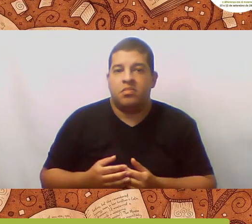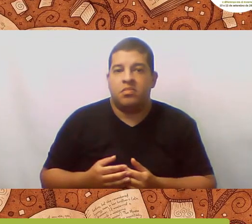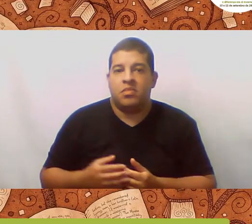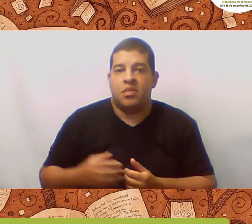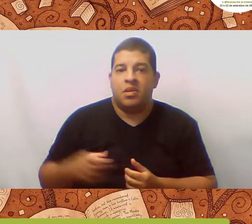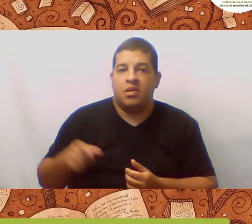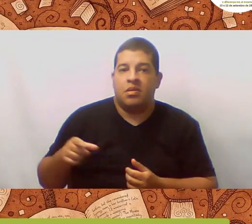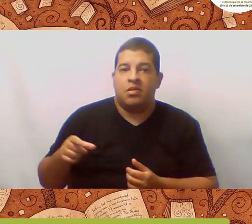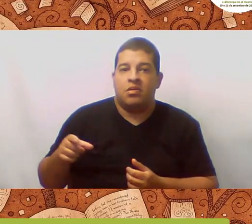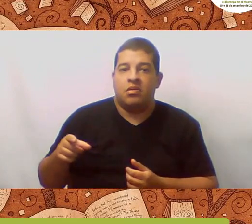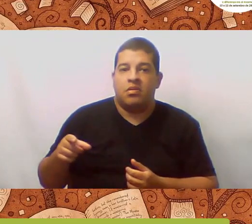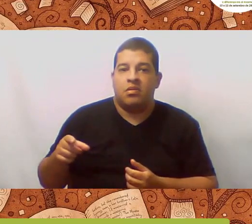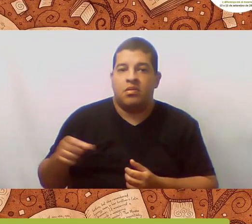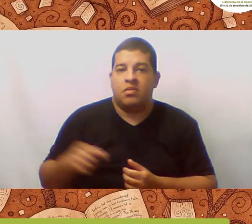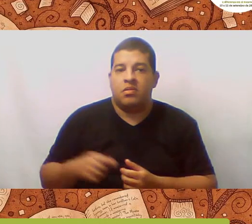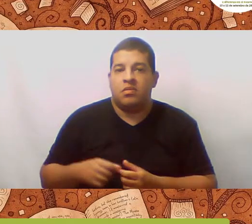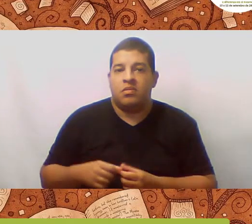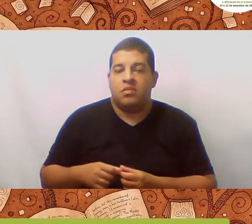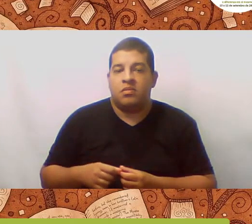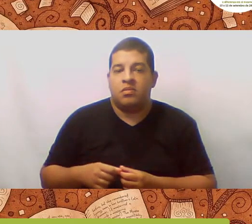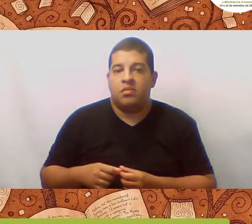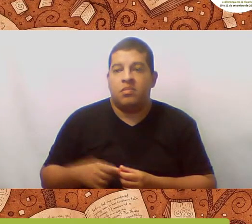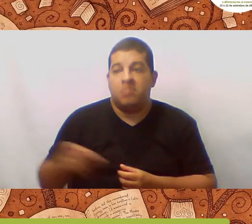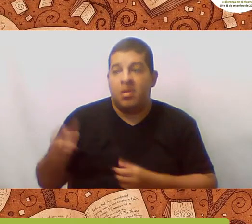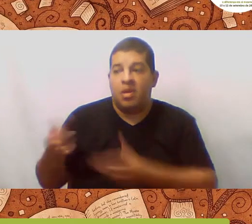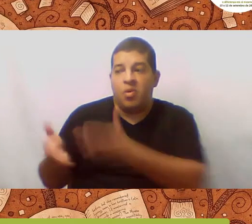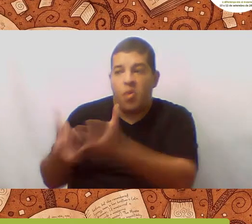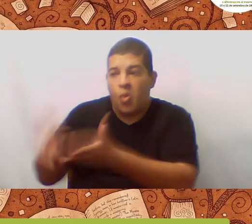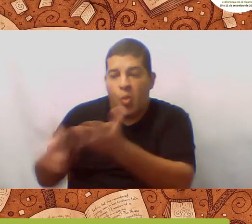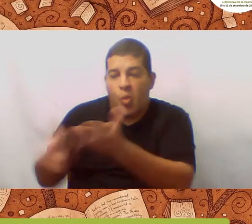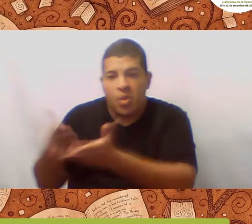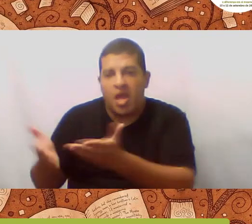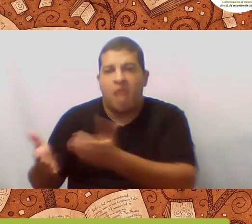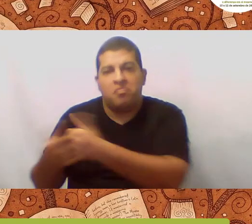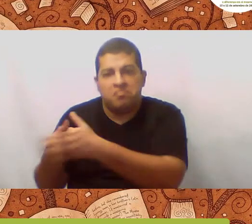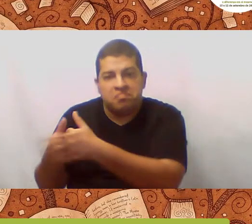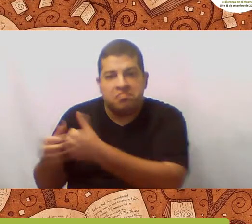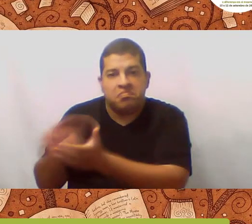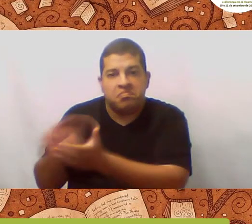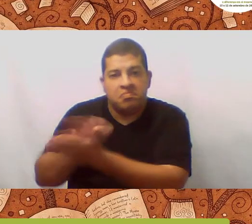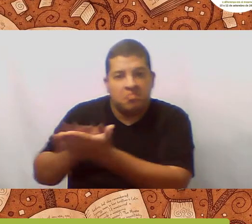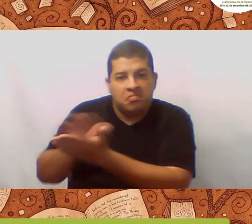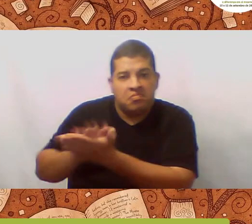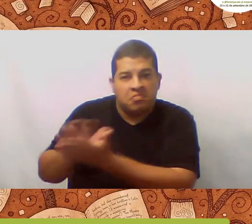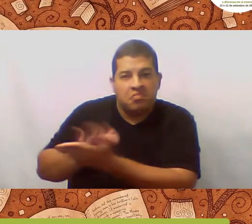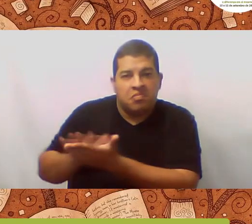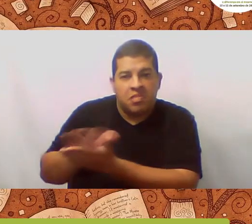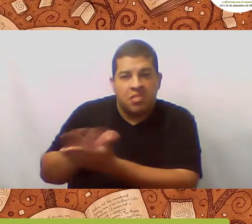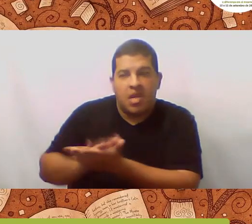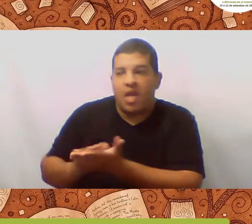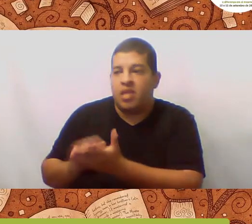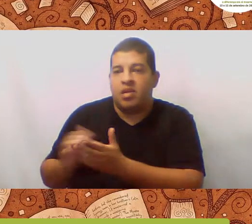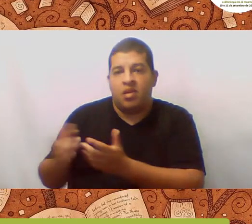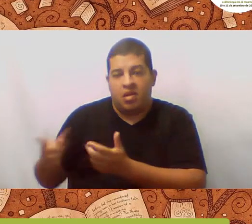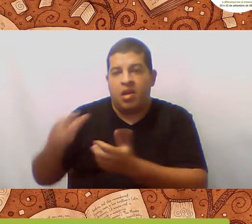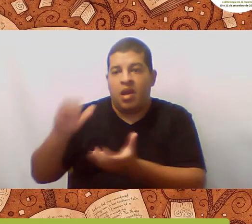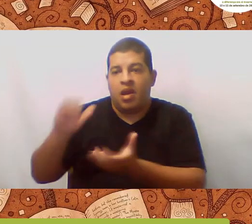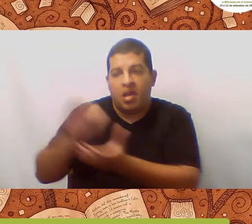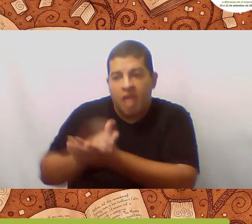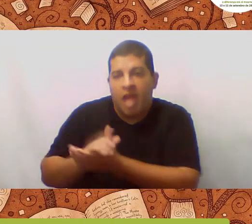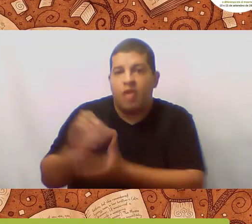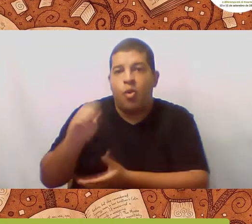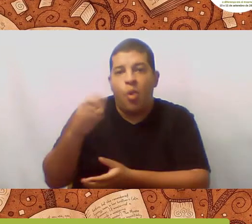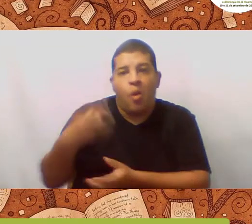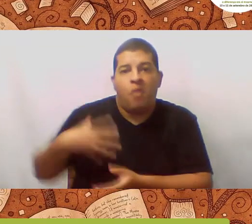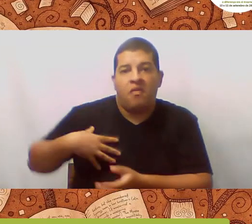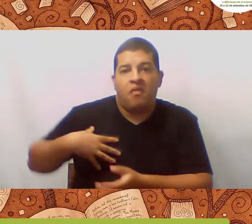atribuem esse desamparo e esse desalento para os seus parceiros ou para os seus filhos, né,